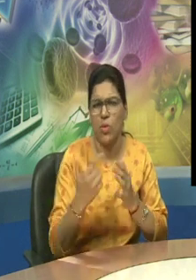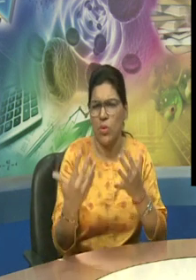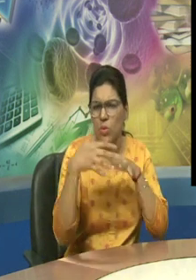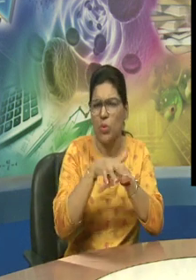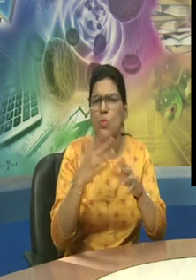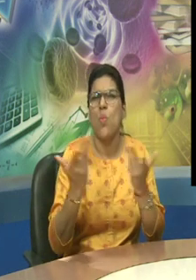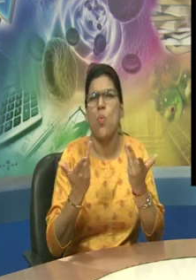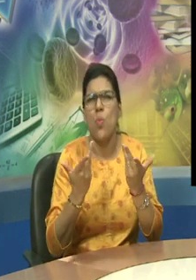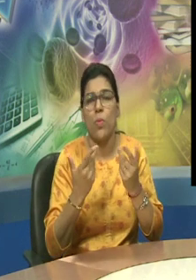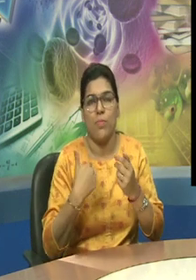एवं